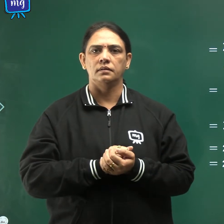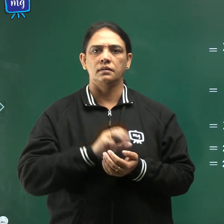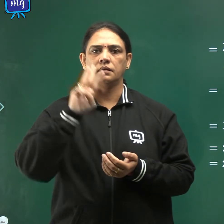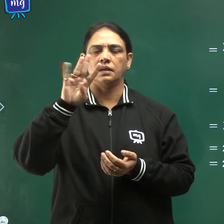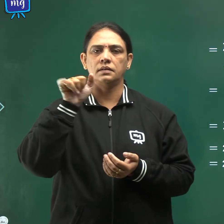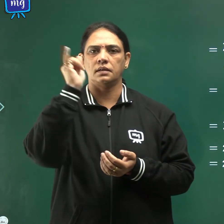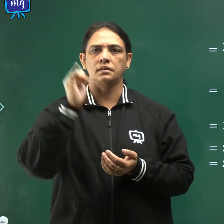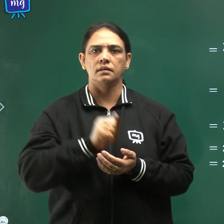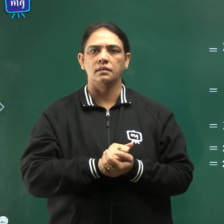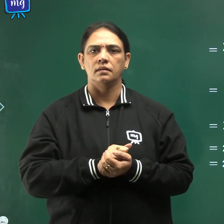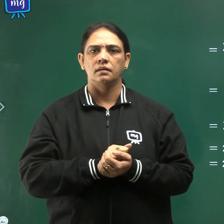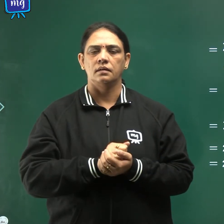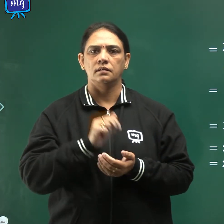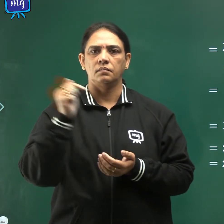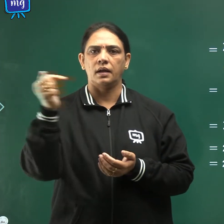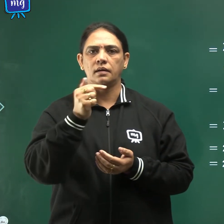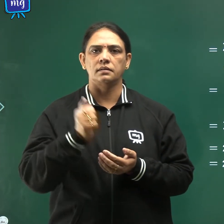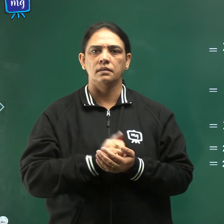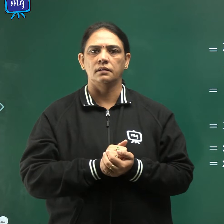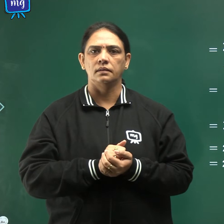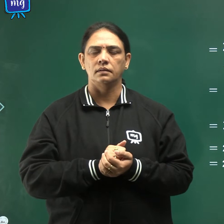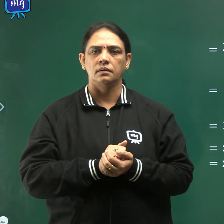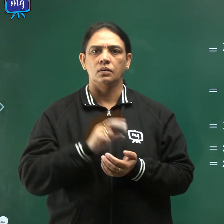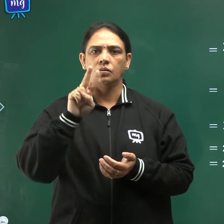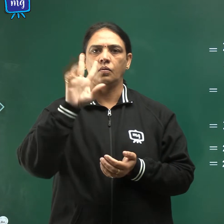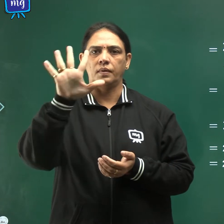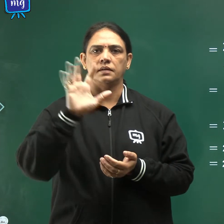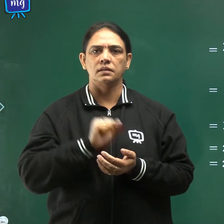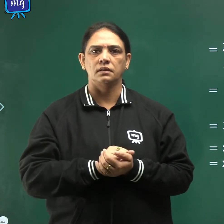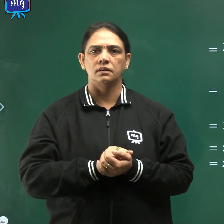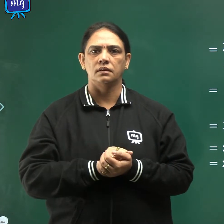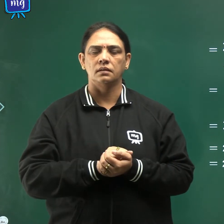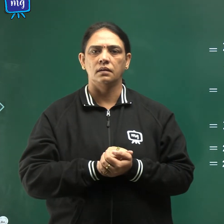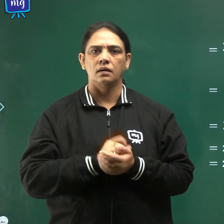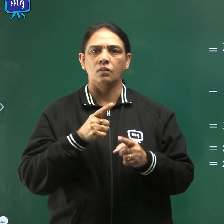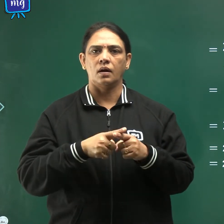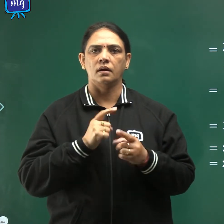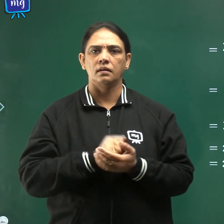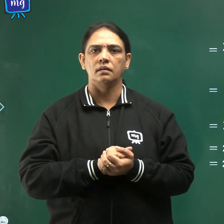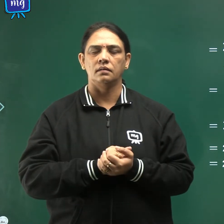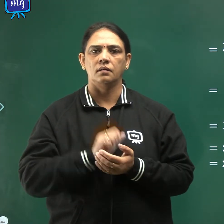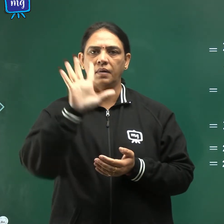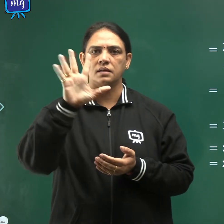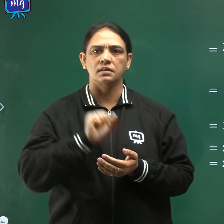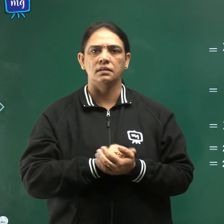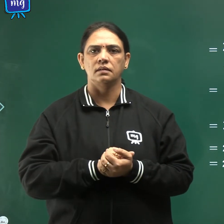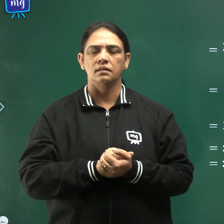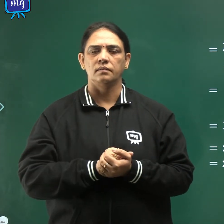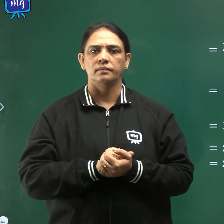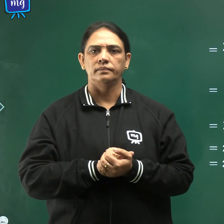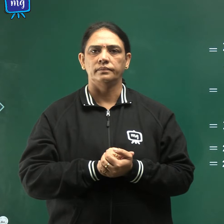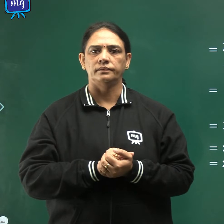36 माइनस 25 गुणा 5